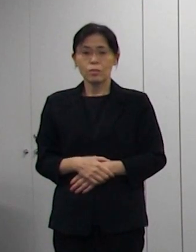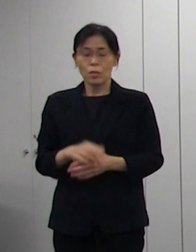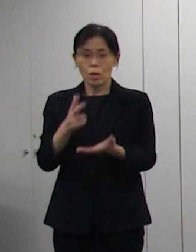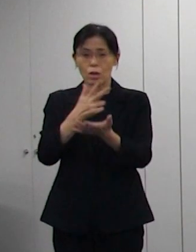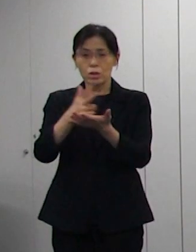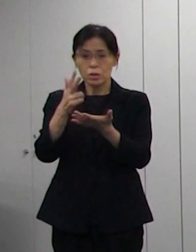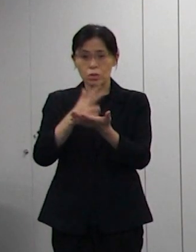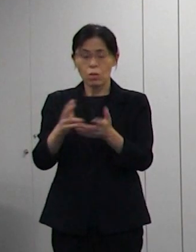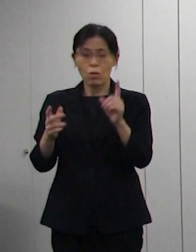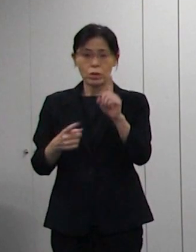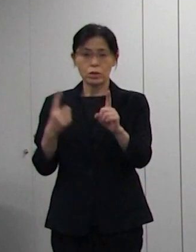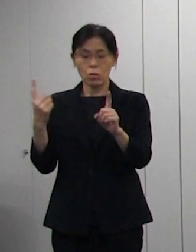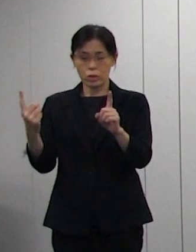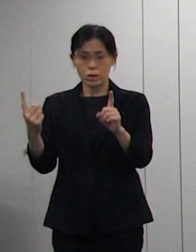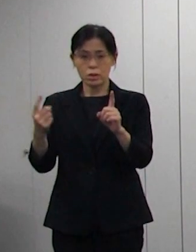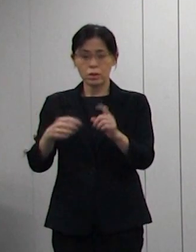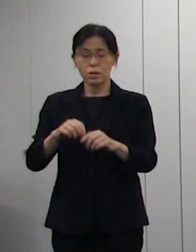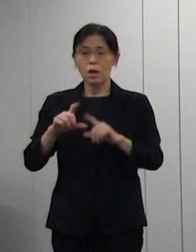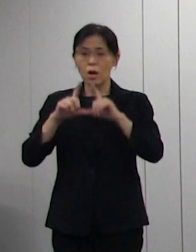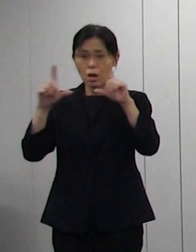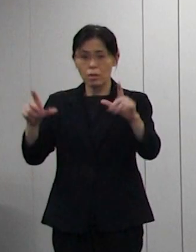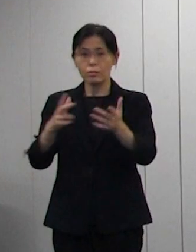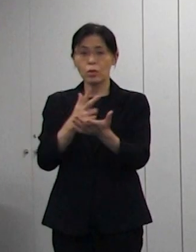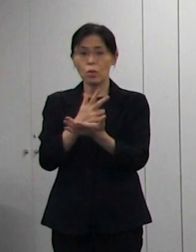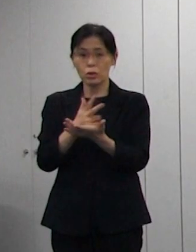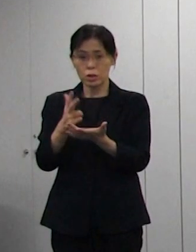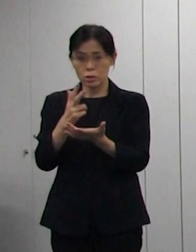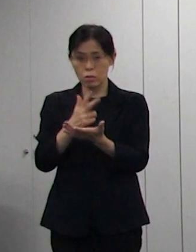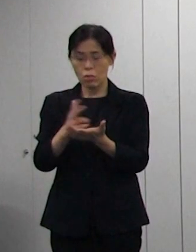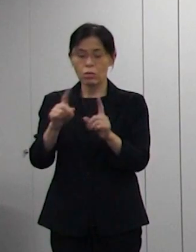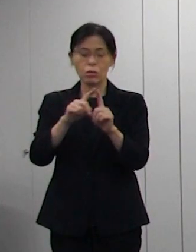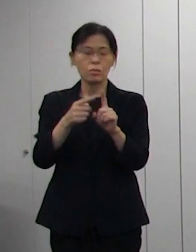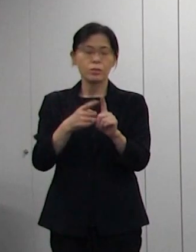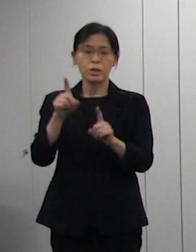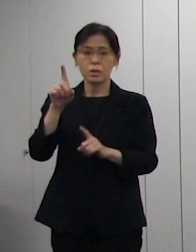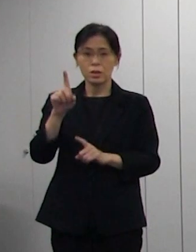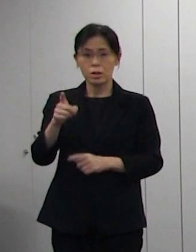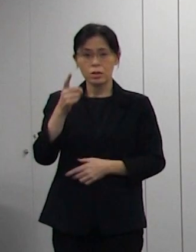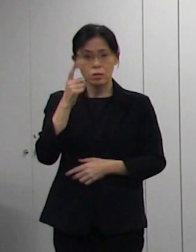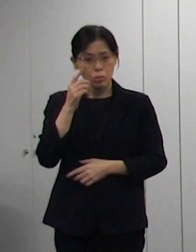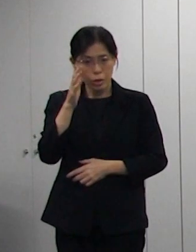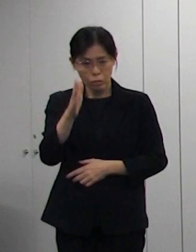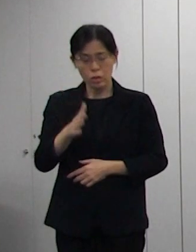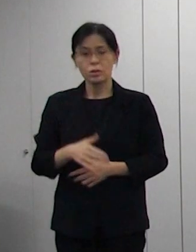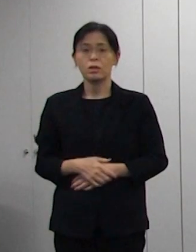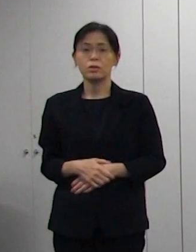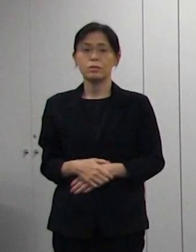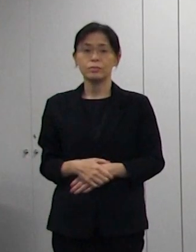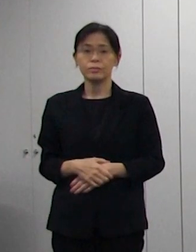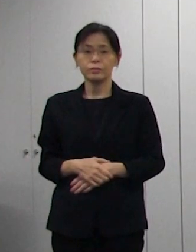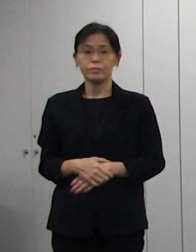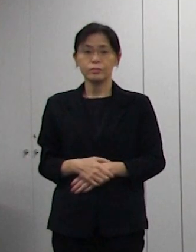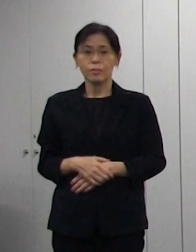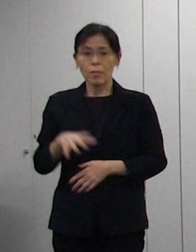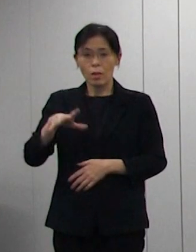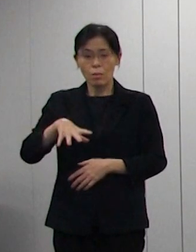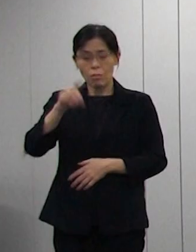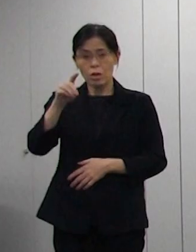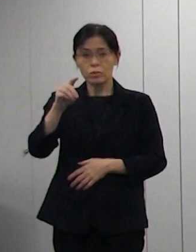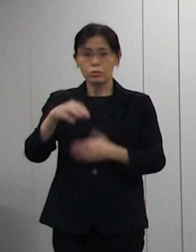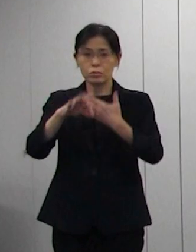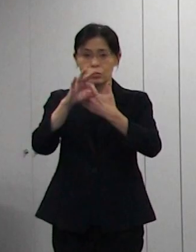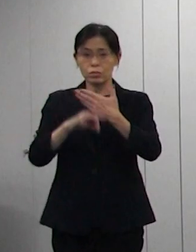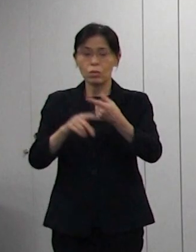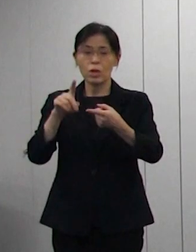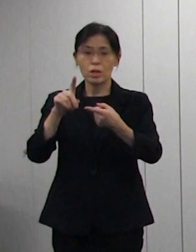資料1-1、記者発表説明資料の1ページをご覧ください。まず条